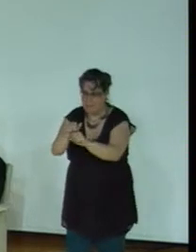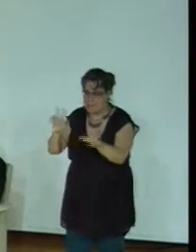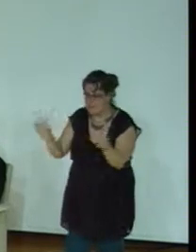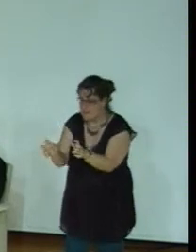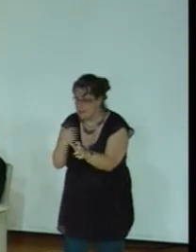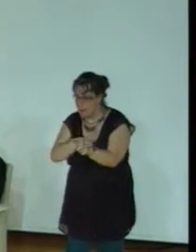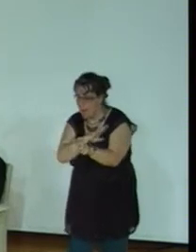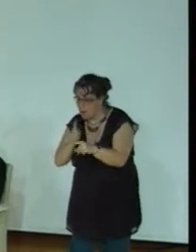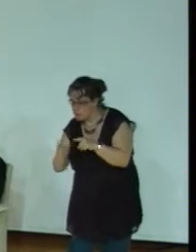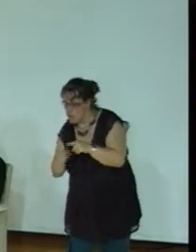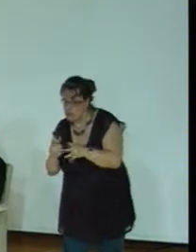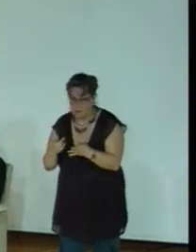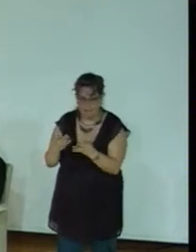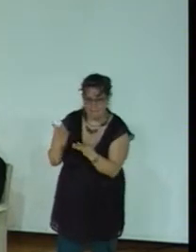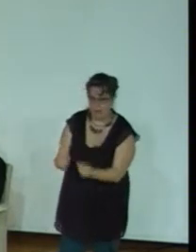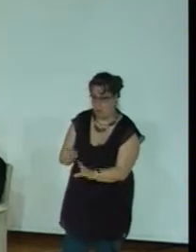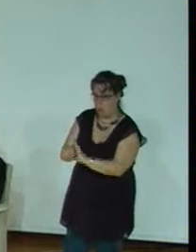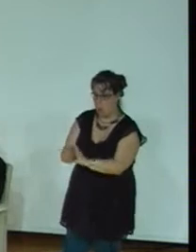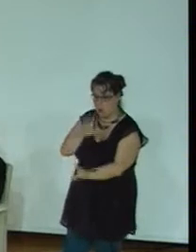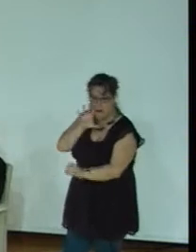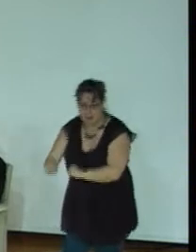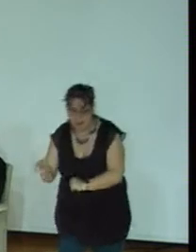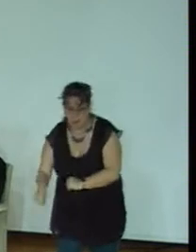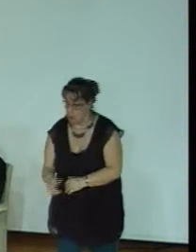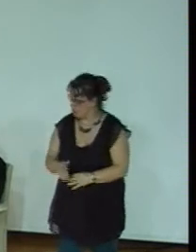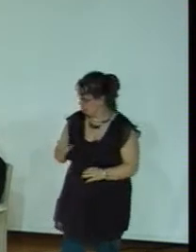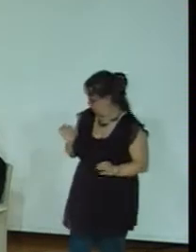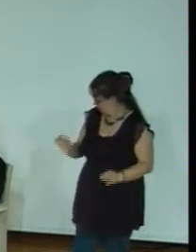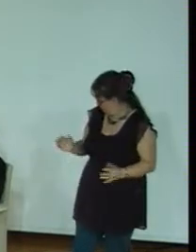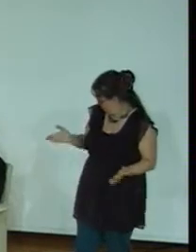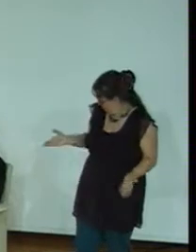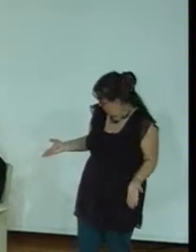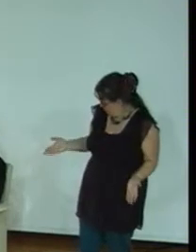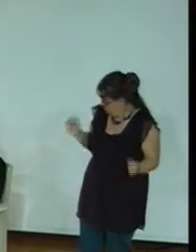est-ce que, en soit, c'est une preuve qui serait recevable devant un juge